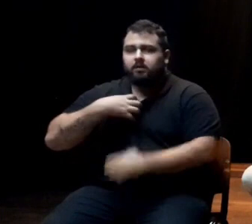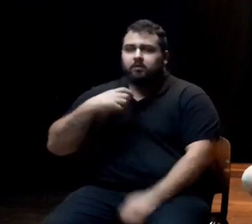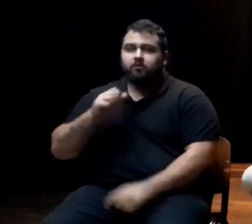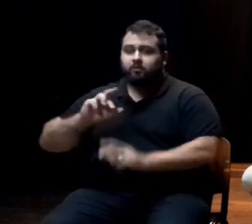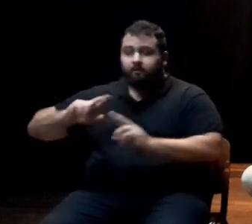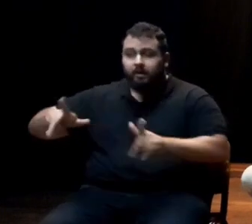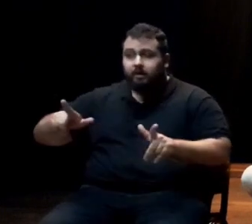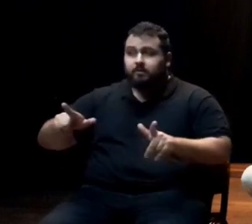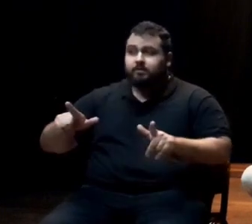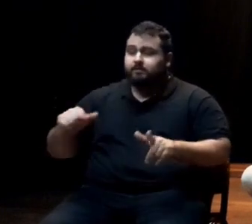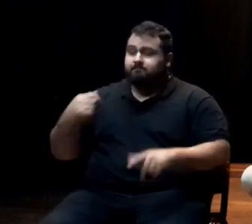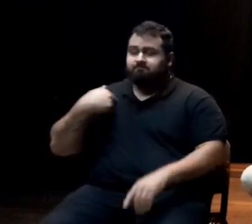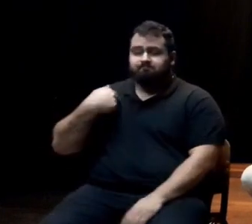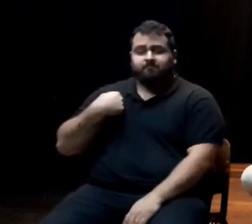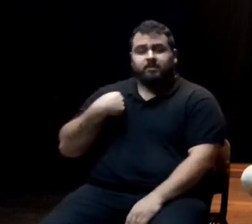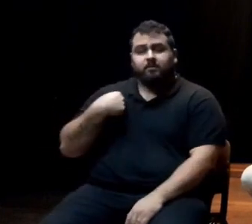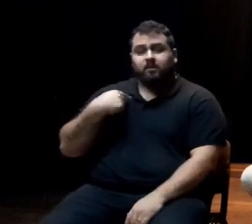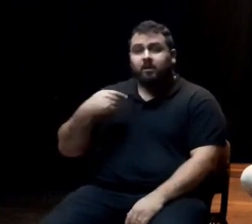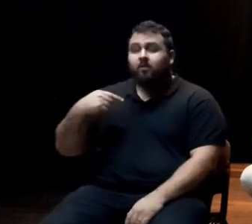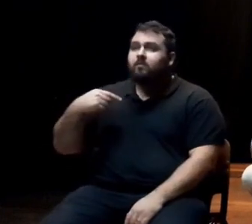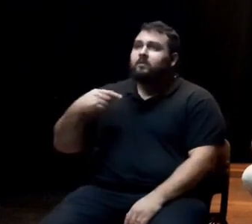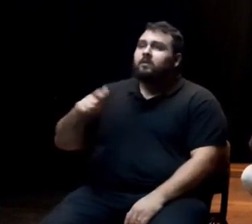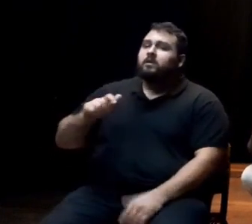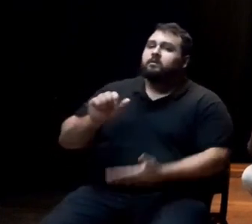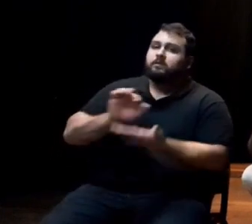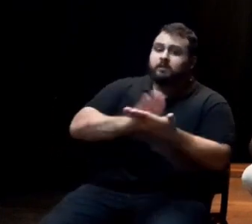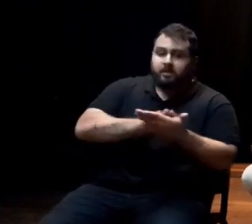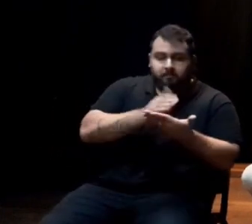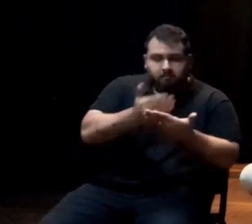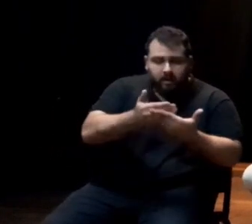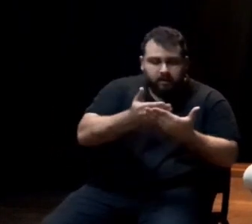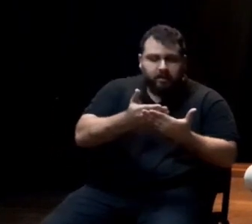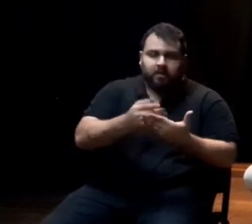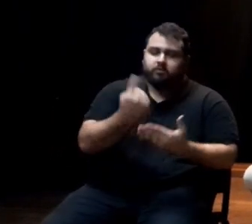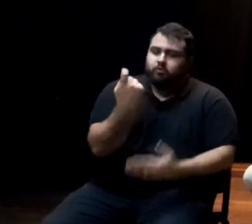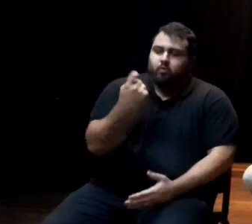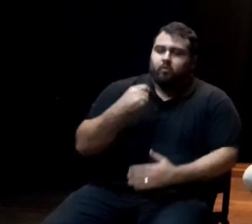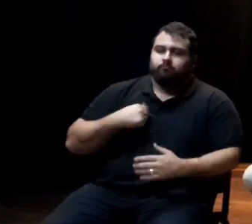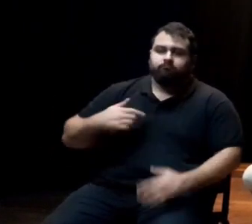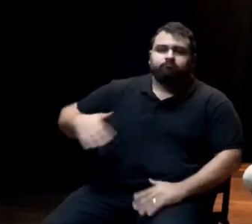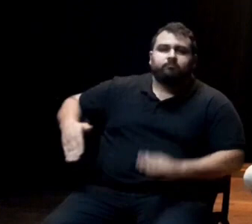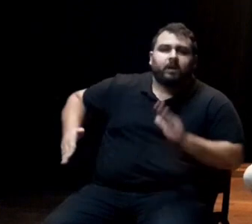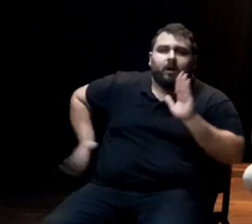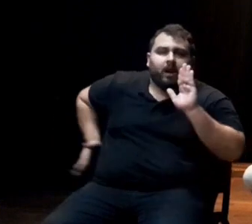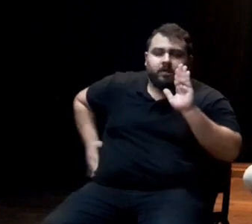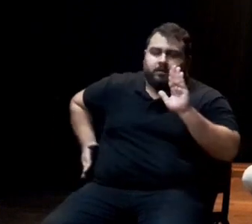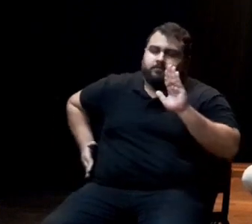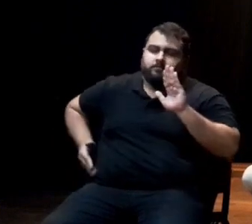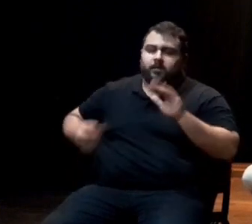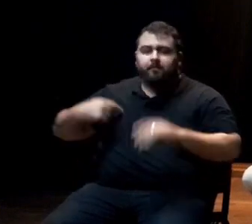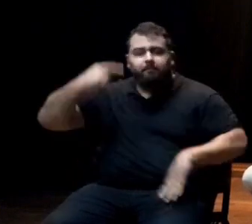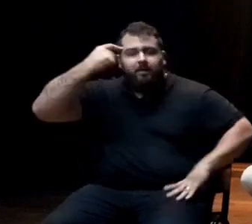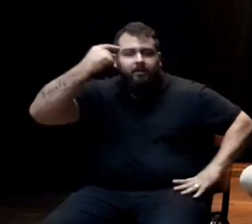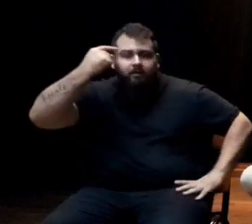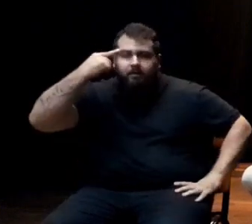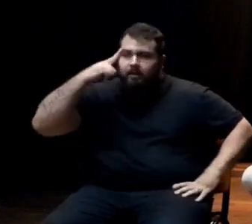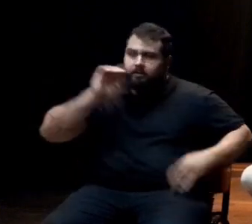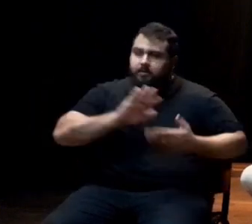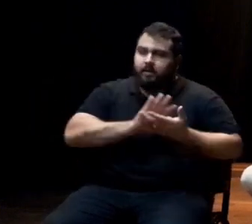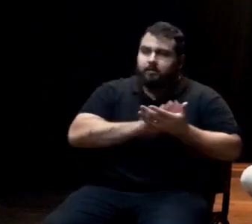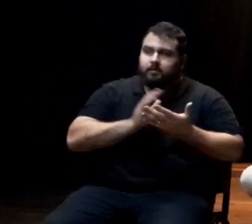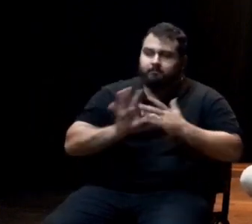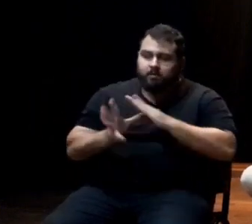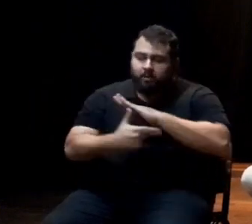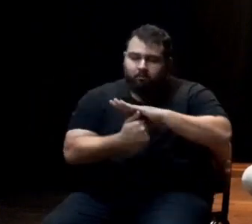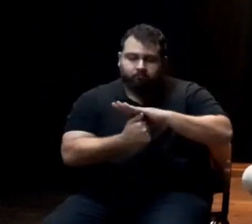exemplo, eu vou fazer a interpretação de um ladrão. Quer dizer, a gente já está pensando na interpretação de